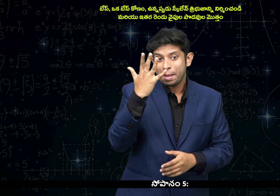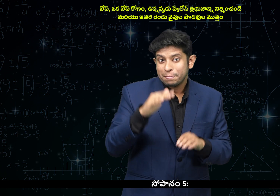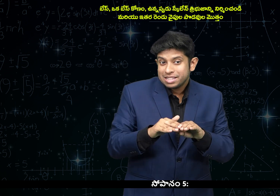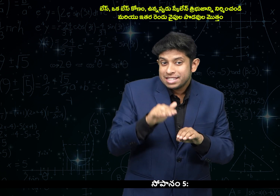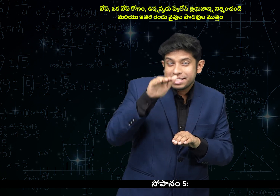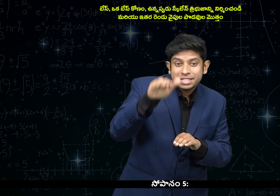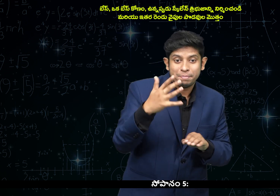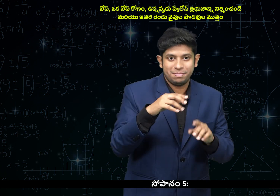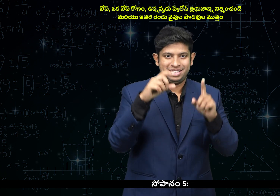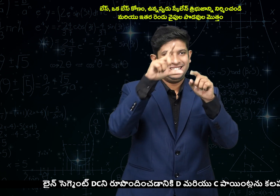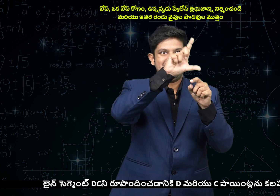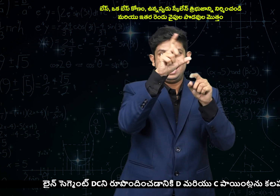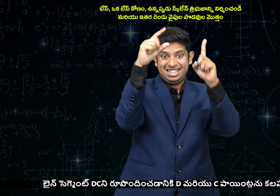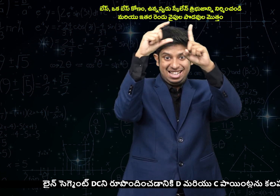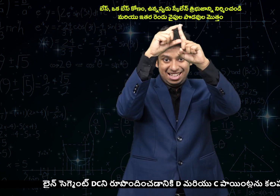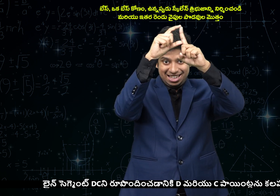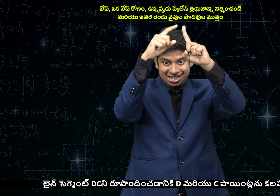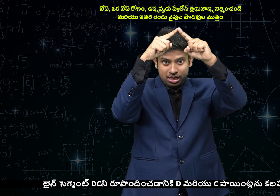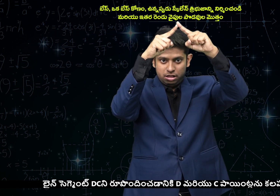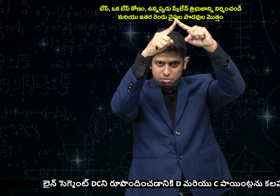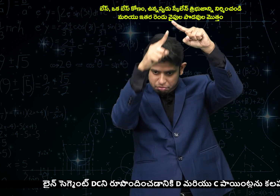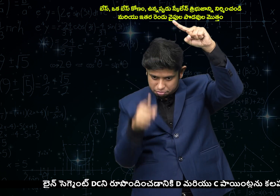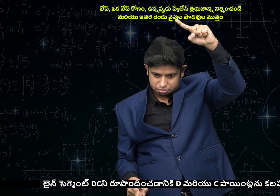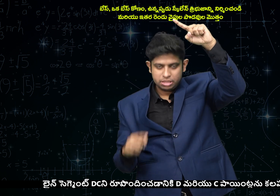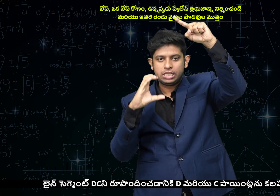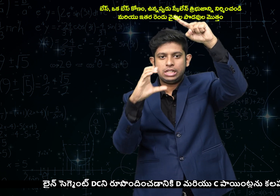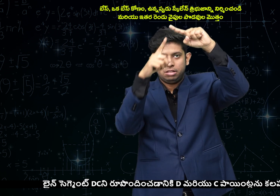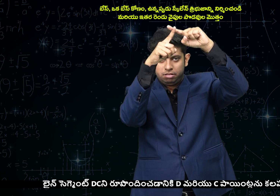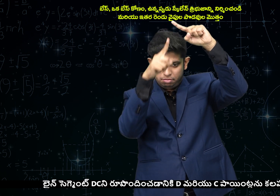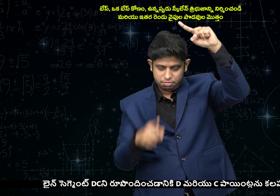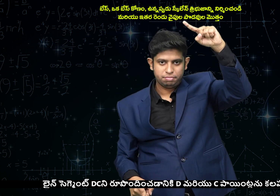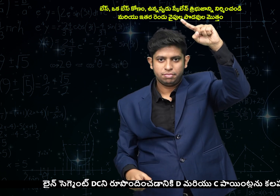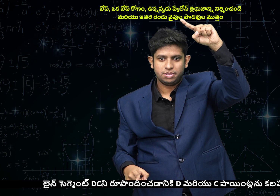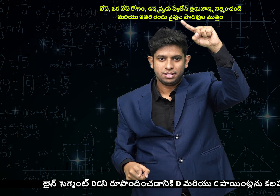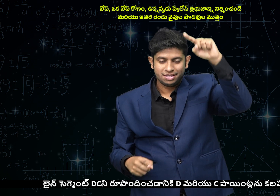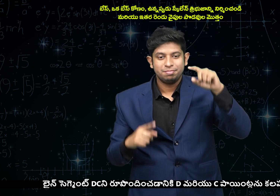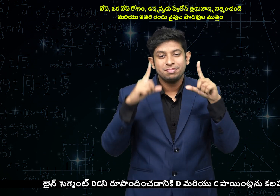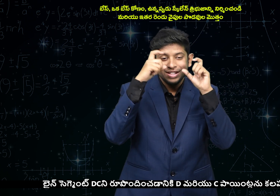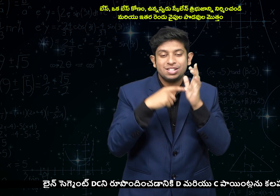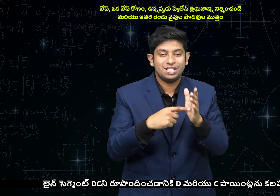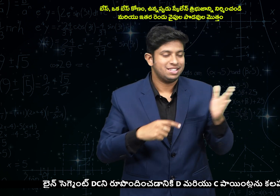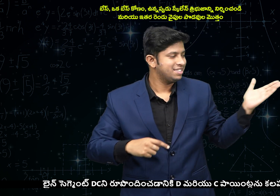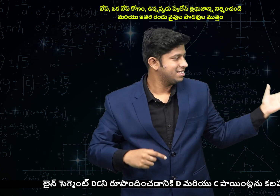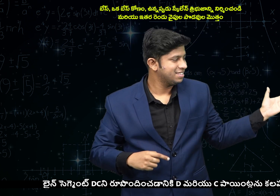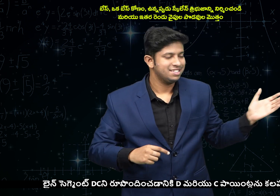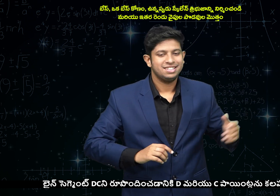సోపానం 5. లైన్ సెగ్మెంట్ DCని రూపొందించడానికి D మరియు C పాయింట్లను